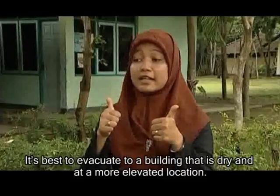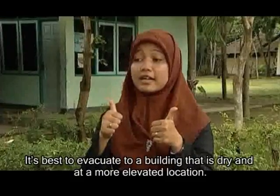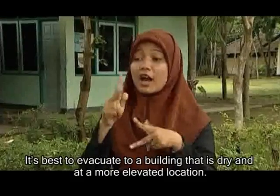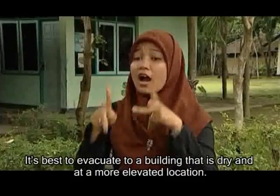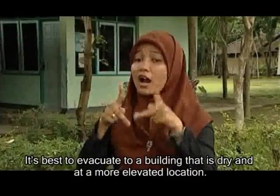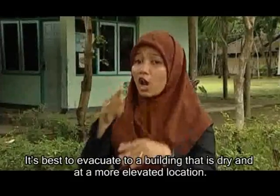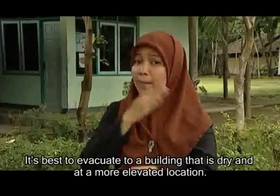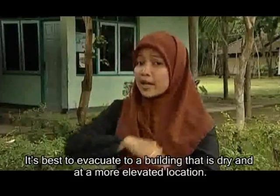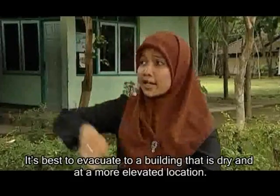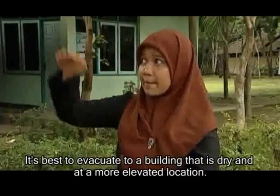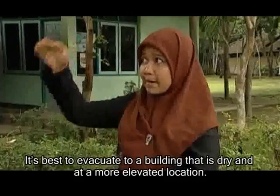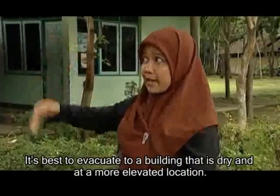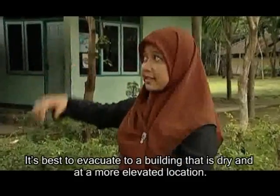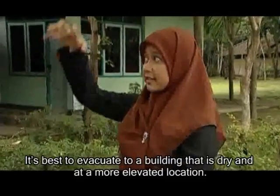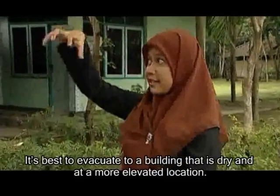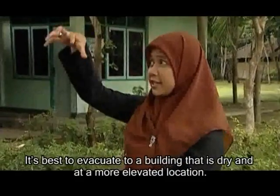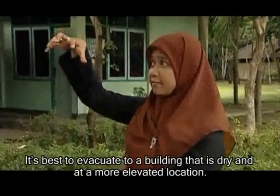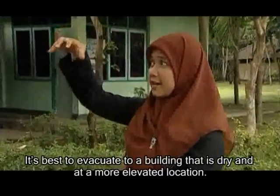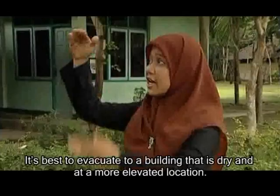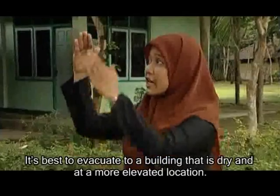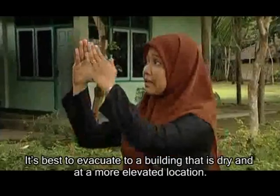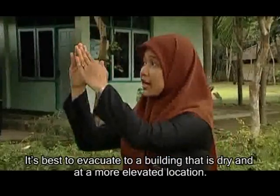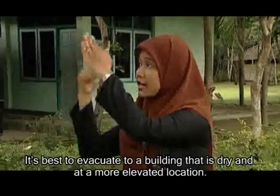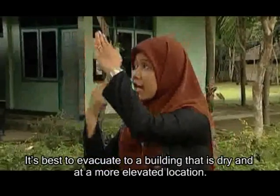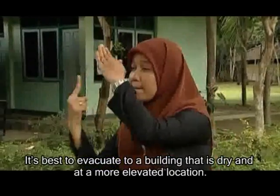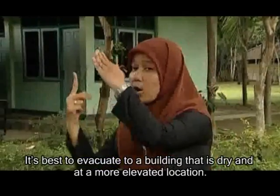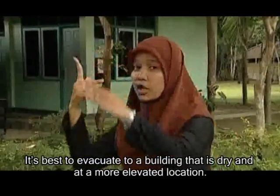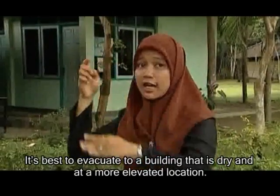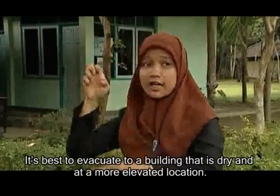baik kalau berada di tempat yang tinggi dan berada di dalam bangunan yang kering.